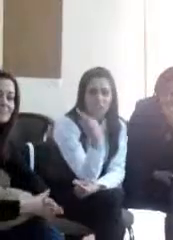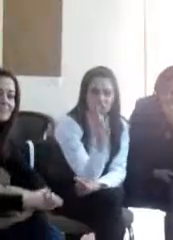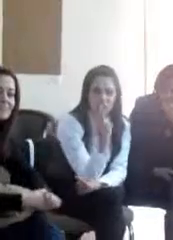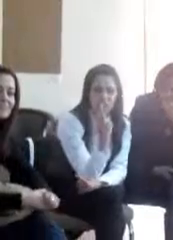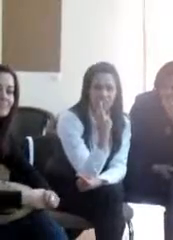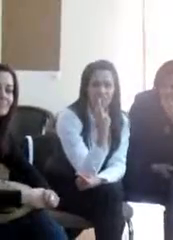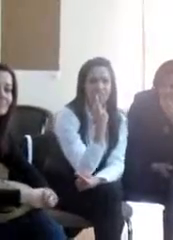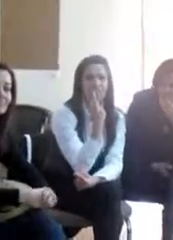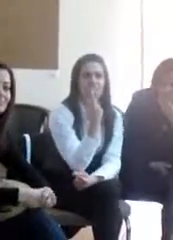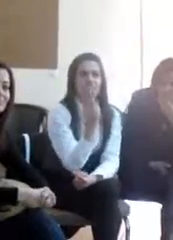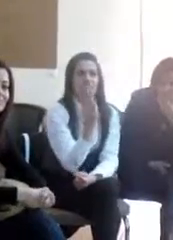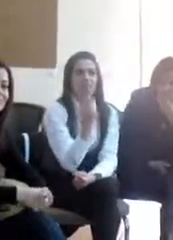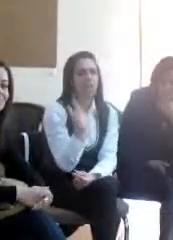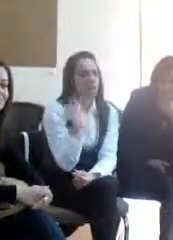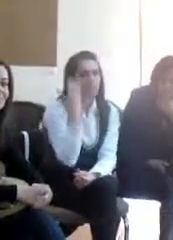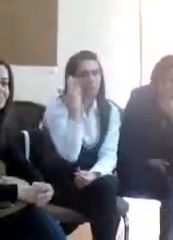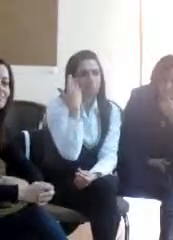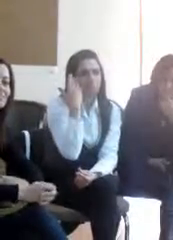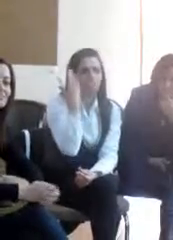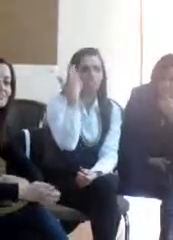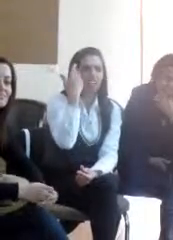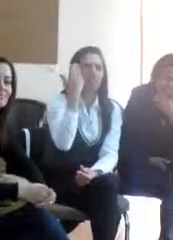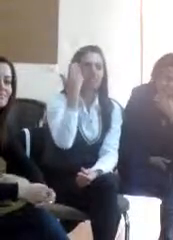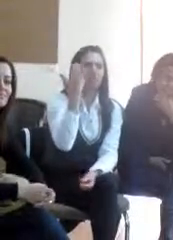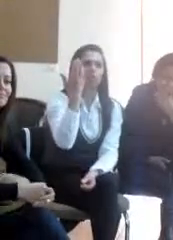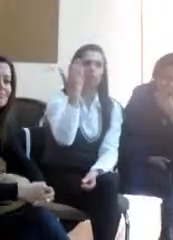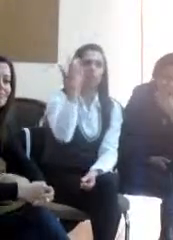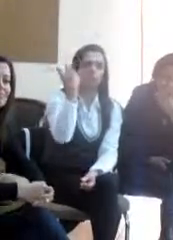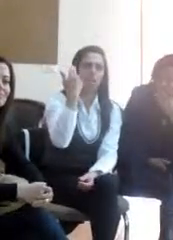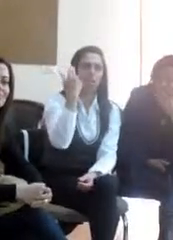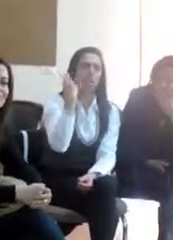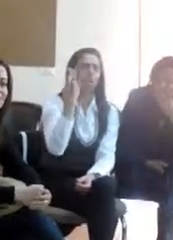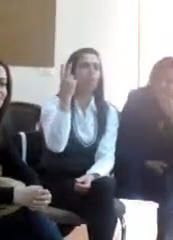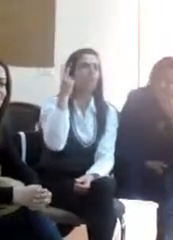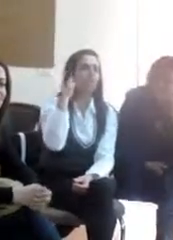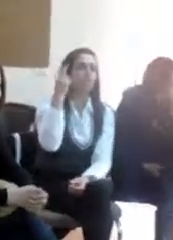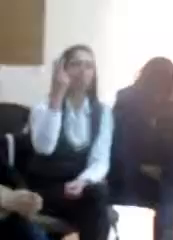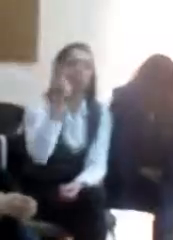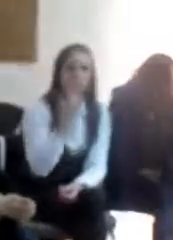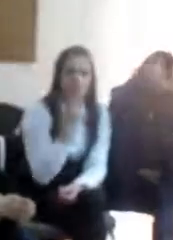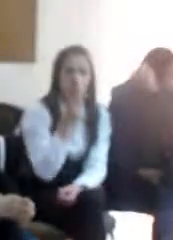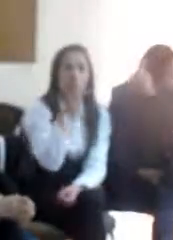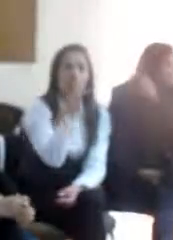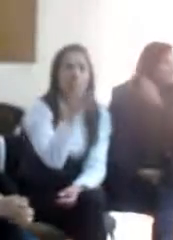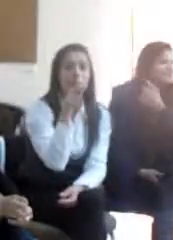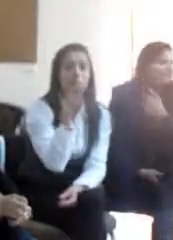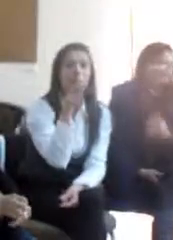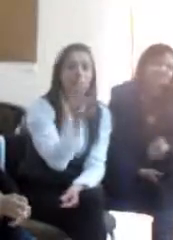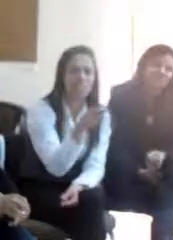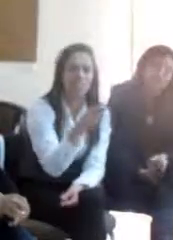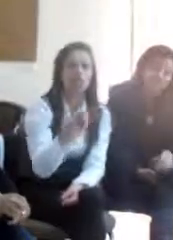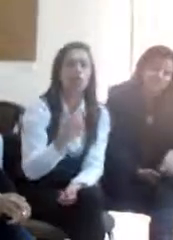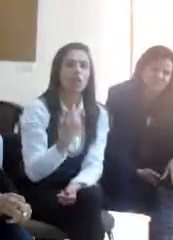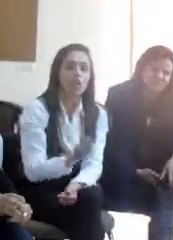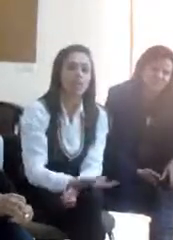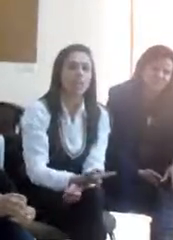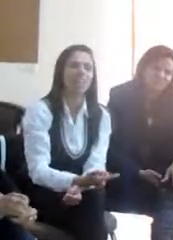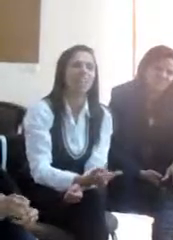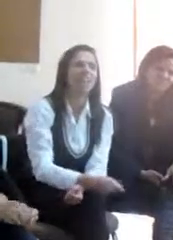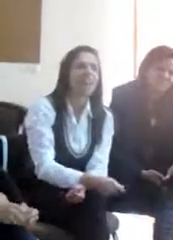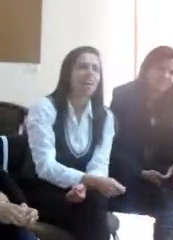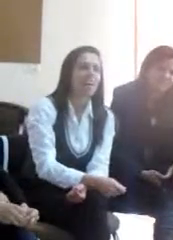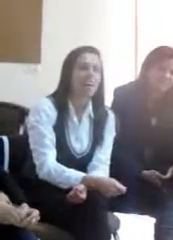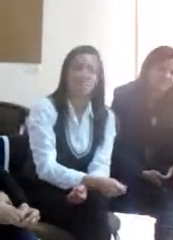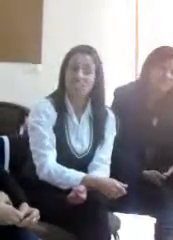بدل هوية. أنا ما فكرتش إنه في هوية بتكون لازم الأشخاص، أنت مين أنت؟ شو